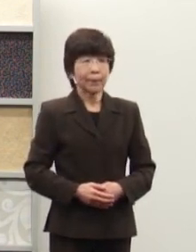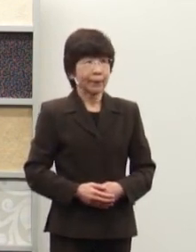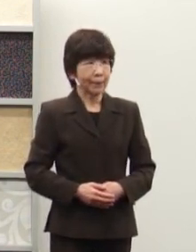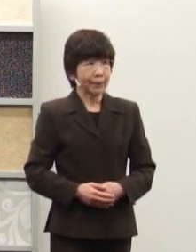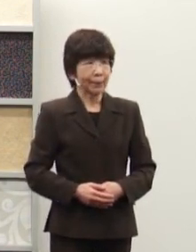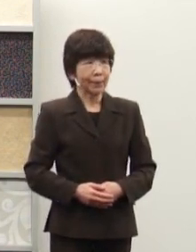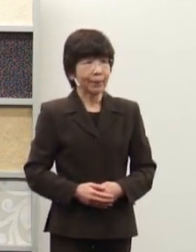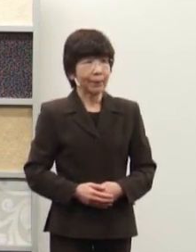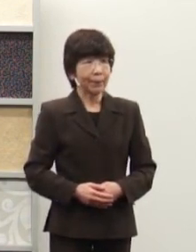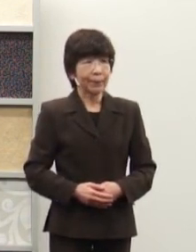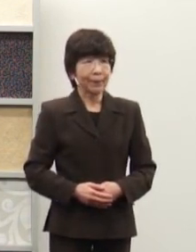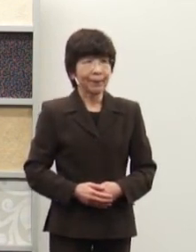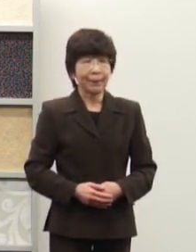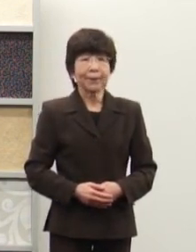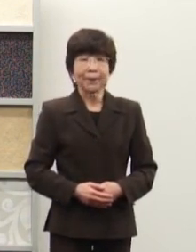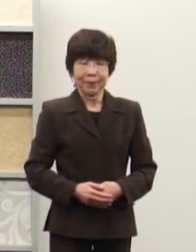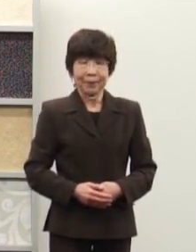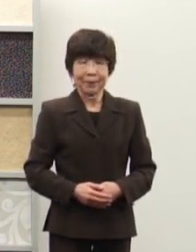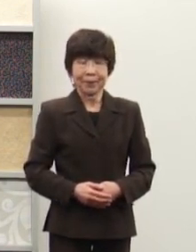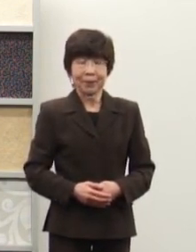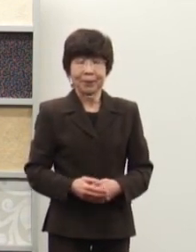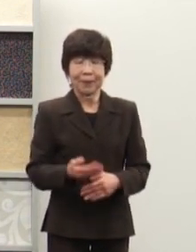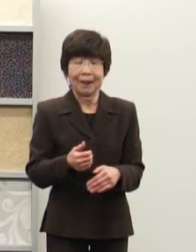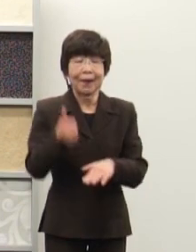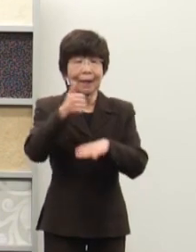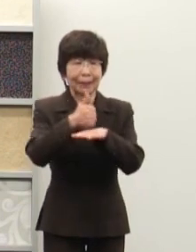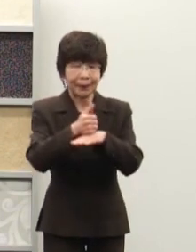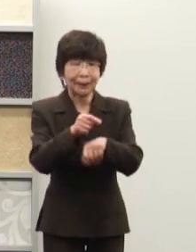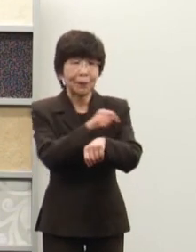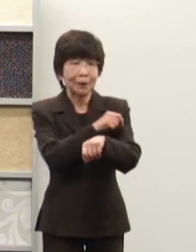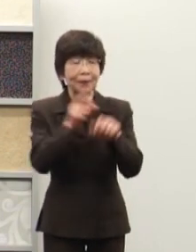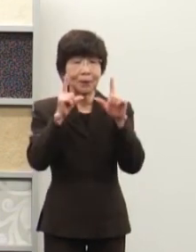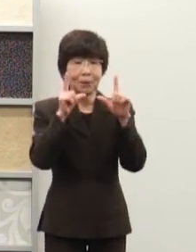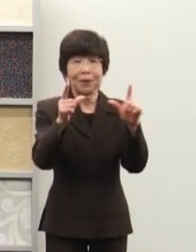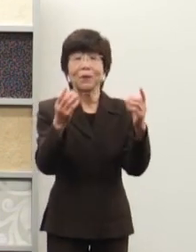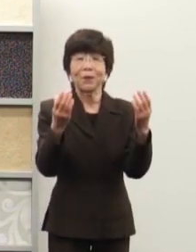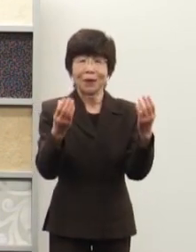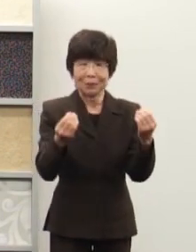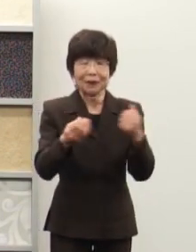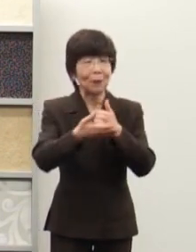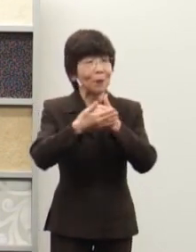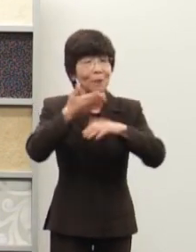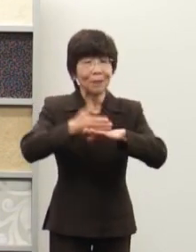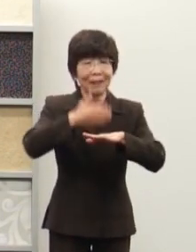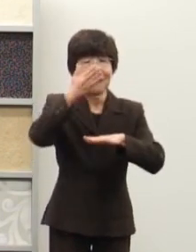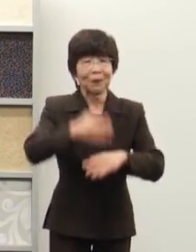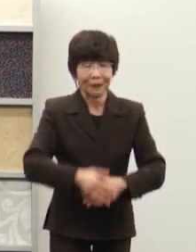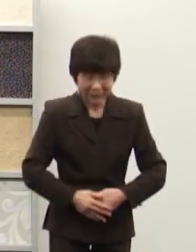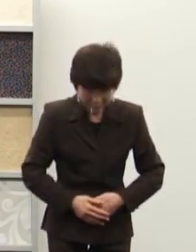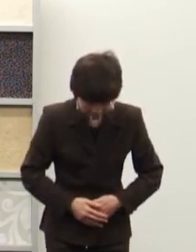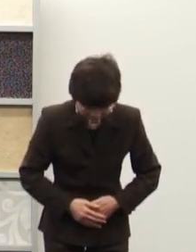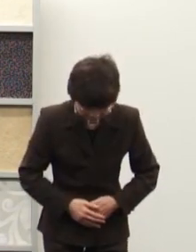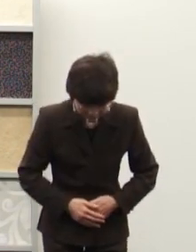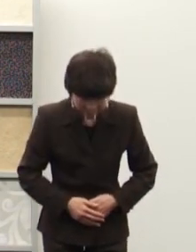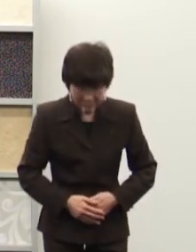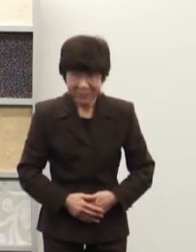では、以上をもちまして、知事の臨時記者会見を終了いたします。ご協力ありがとうございました。